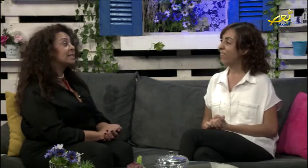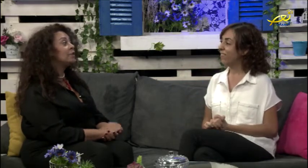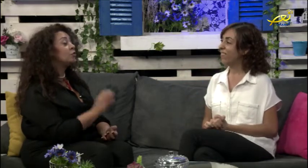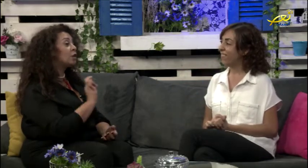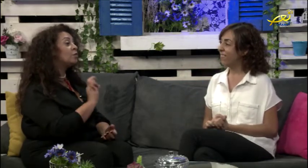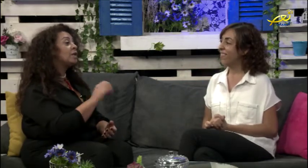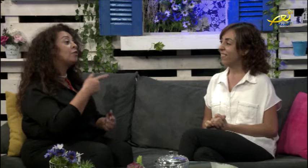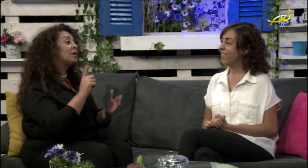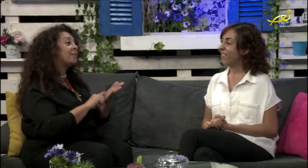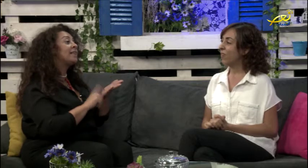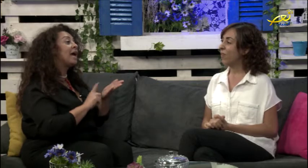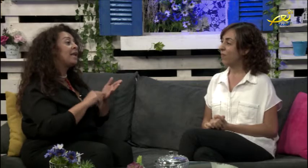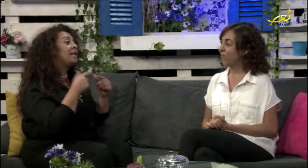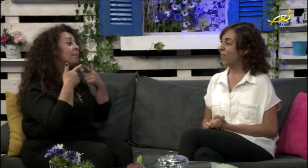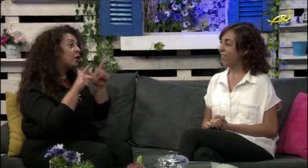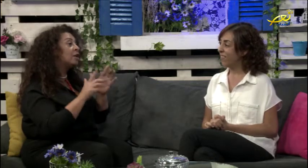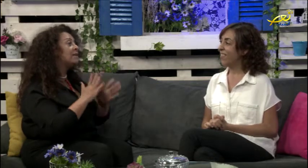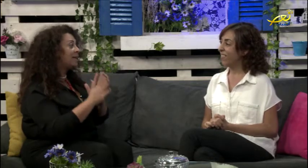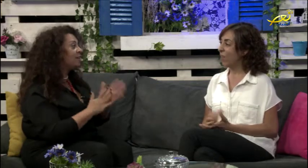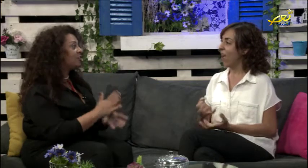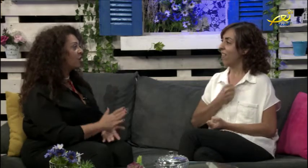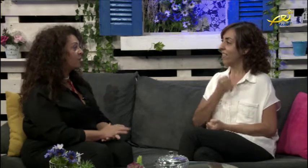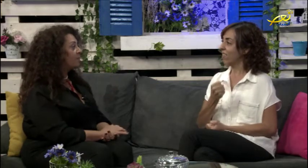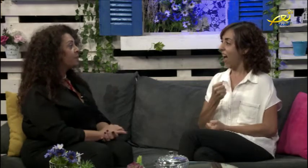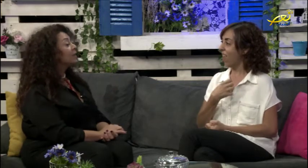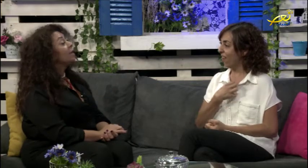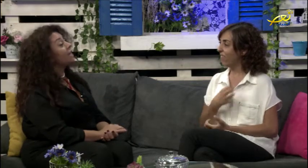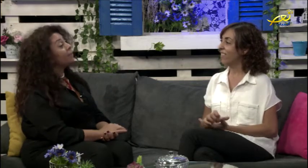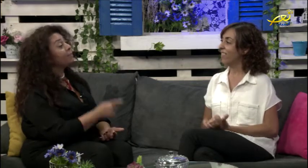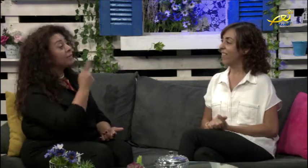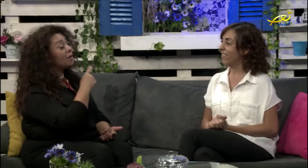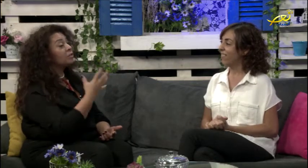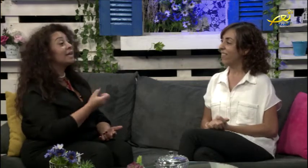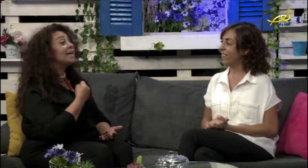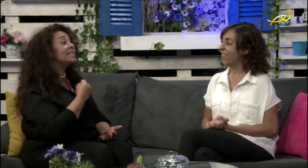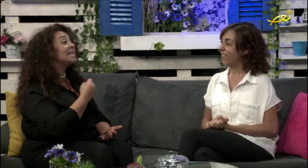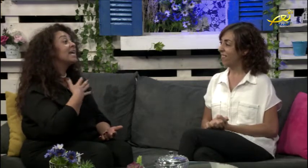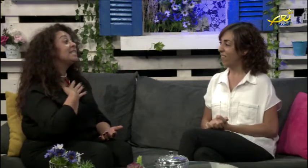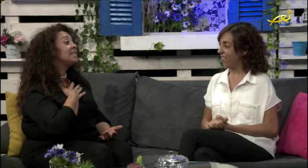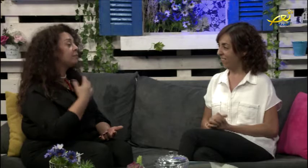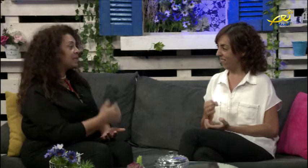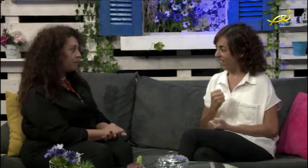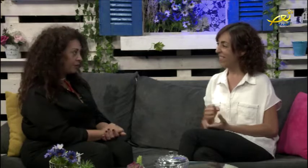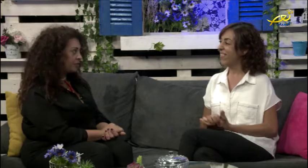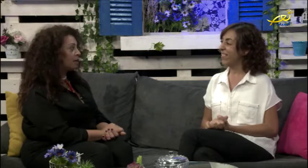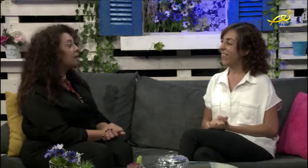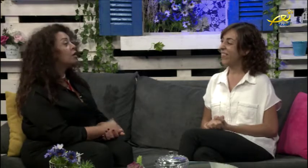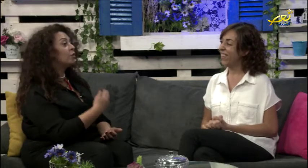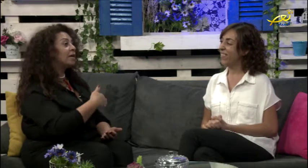أنه ضروري أنه كمان تعلم لغة الإشارة. بجالودت أخذت ثقة كتير كبيرة بنفسها، وهيدا